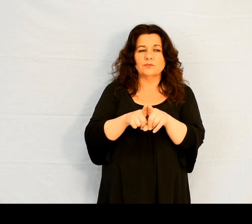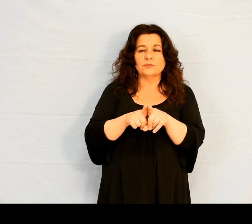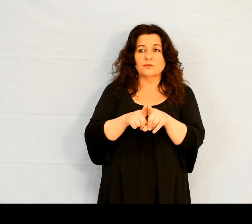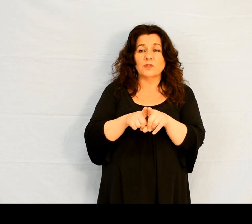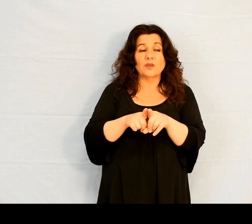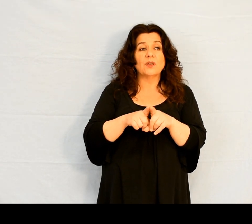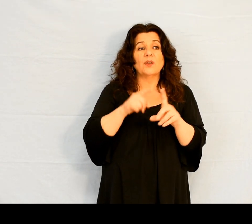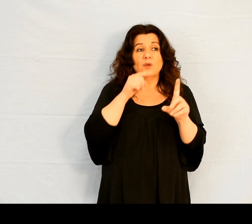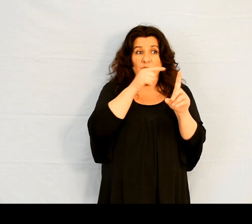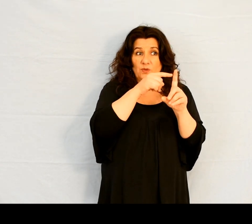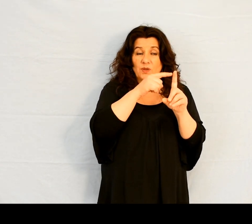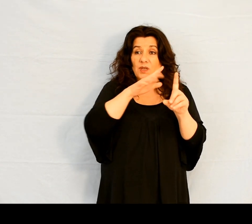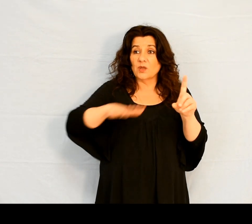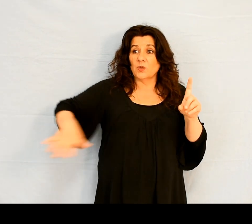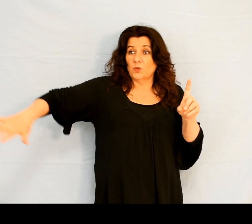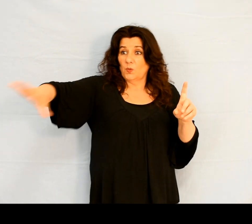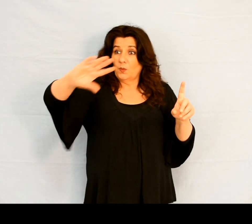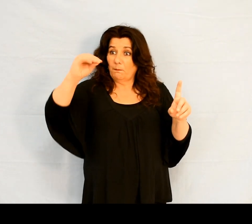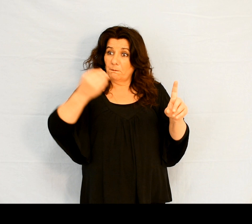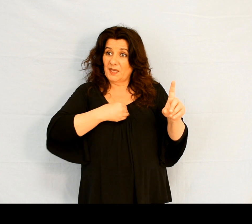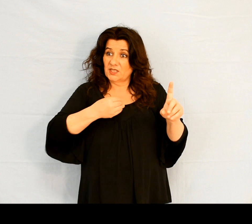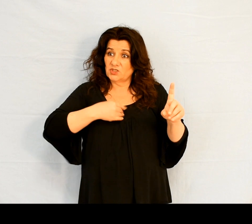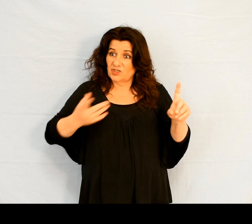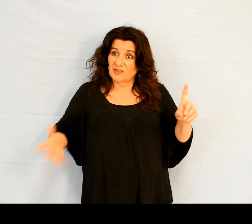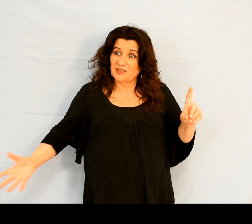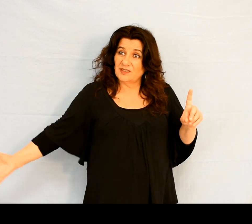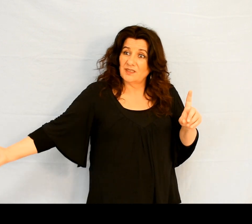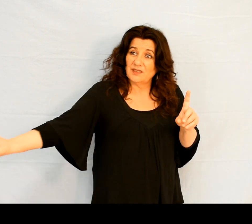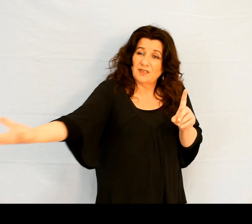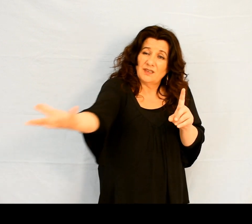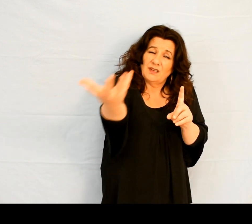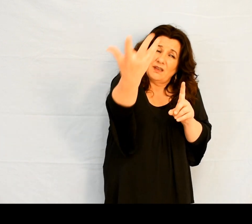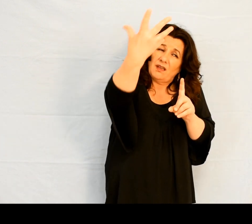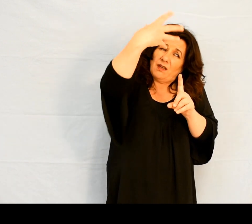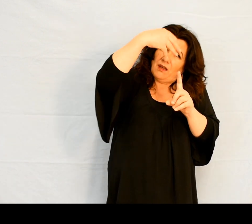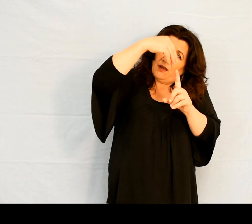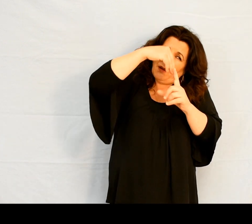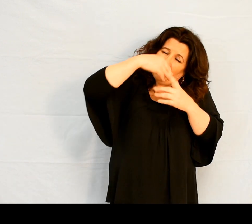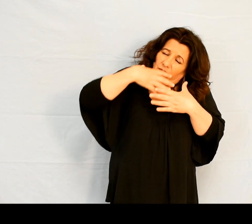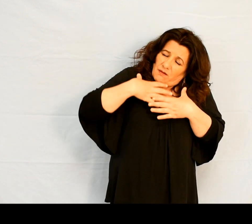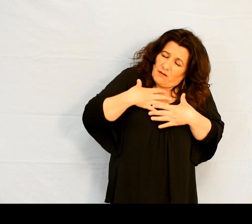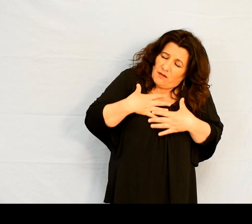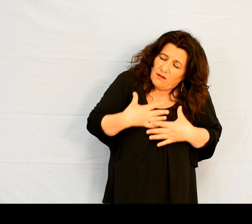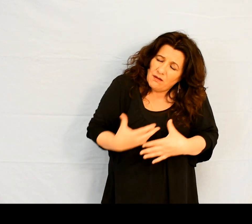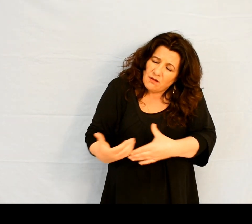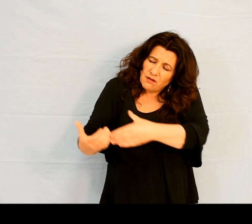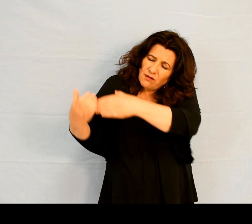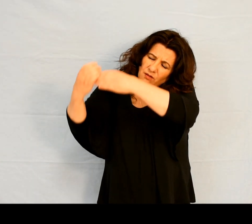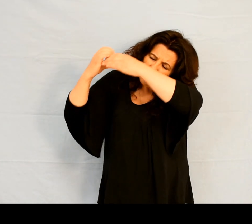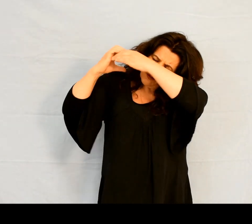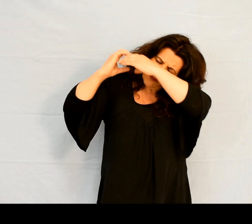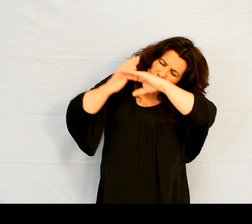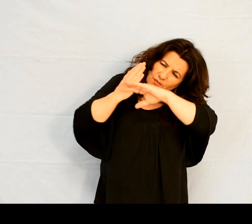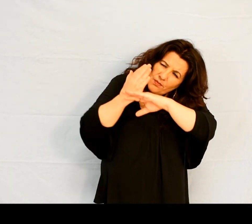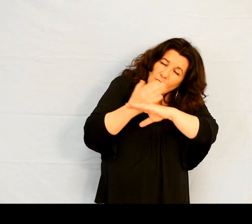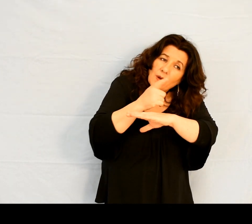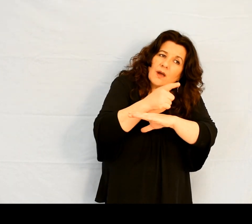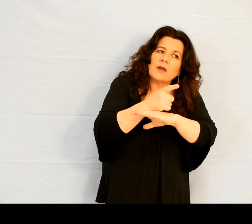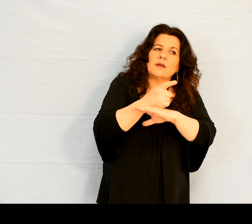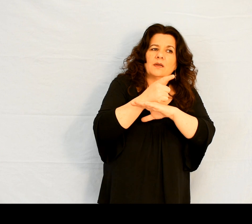Lui-même a porté nos péchés dans son corps, sur le bois, afin que, morts